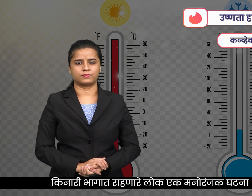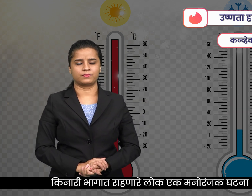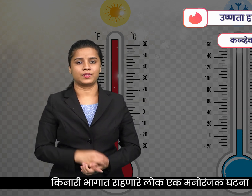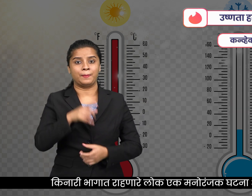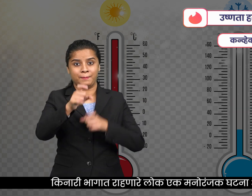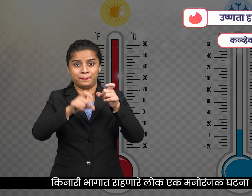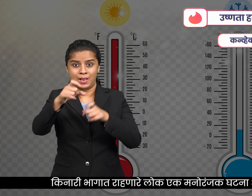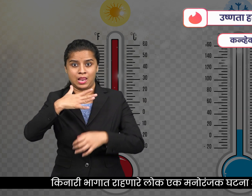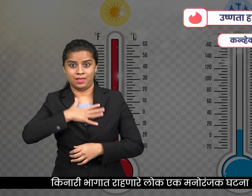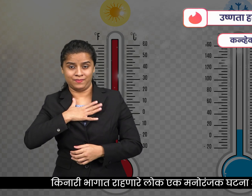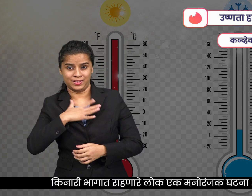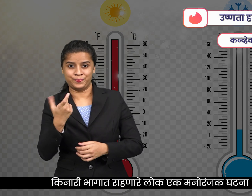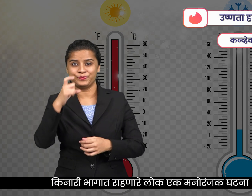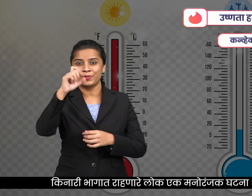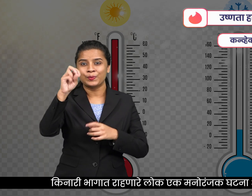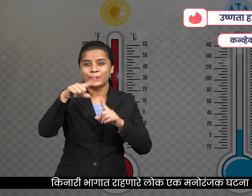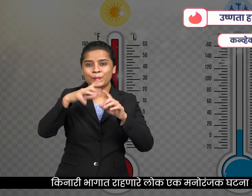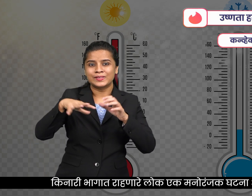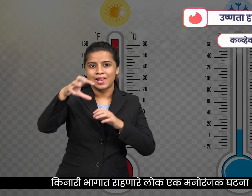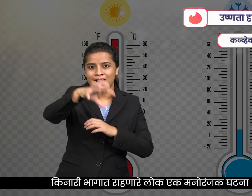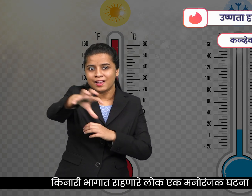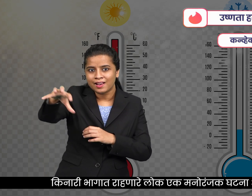किनारी भागात राहणारे लोक एक मनोरंजक घटना अनुभवतात.